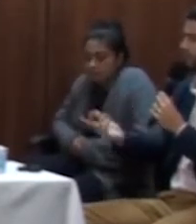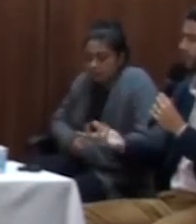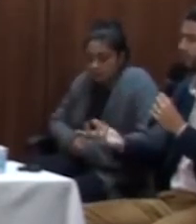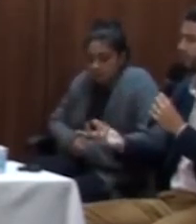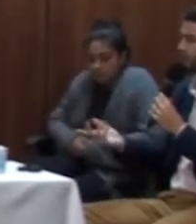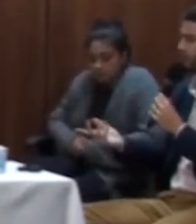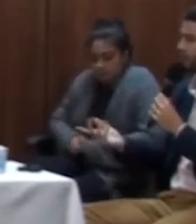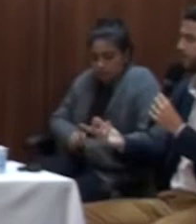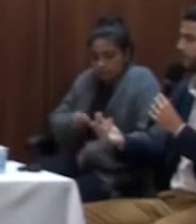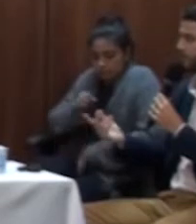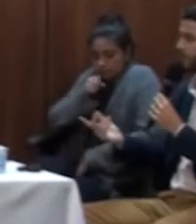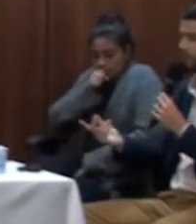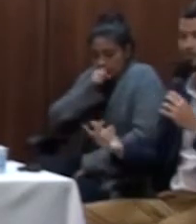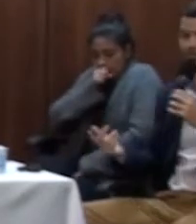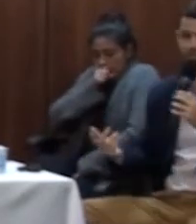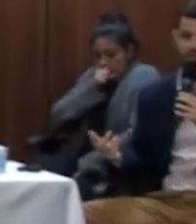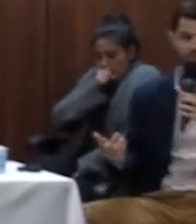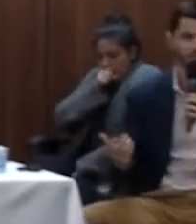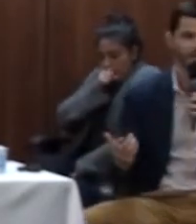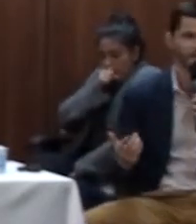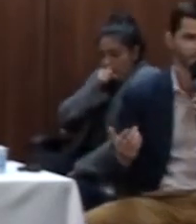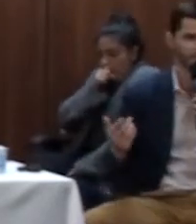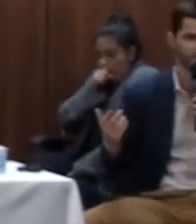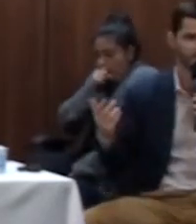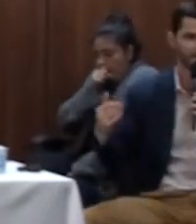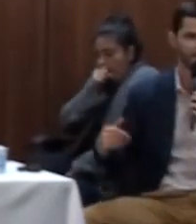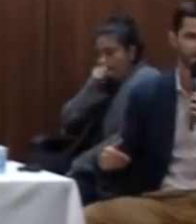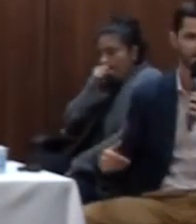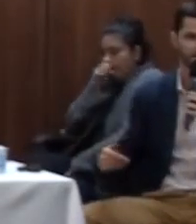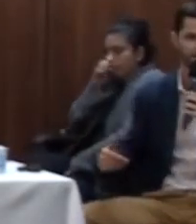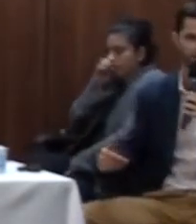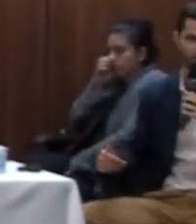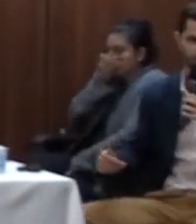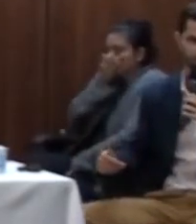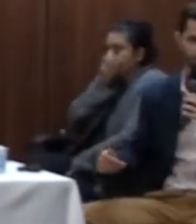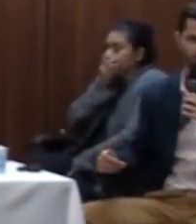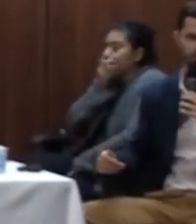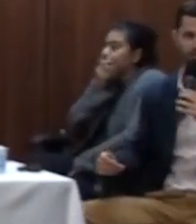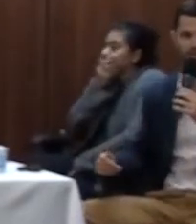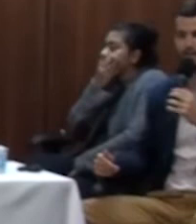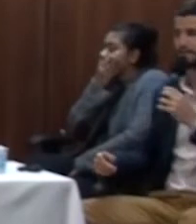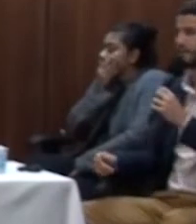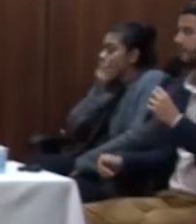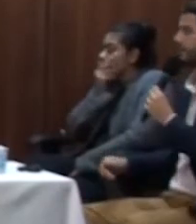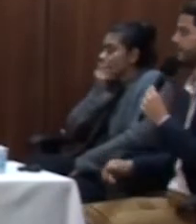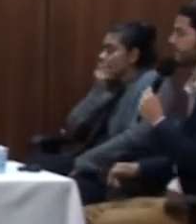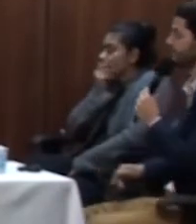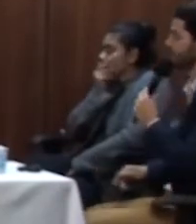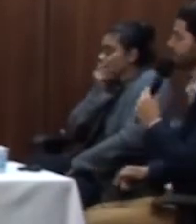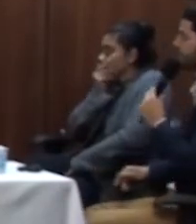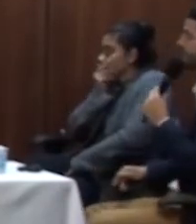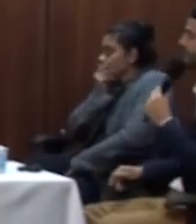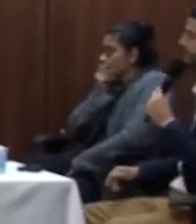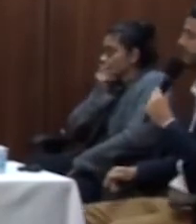por 24 cirurgias, nós temos aí 12 anos e meio de espera para uma pessoa que se habilita à cirurgia hoje. Tá?